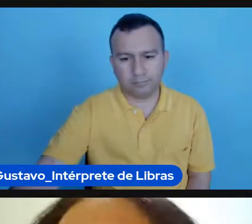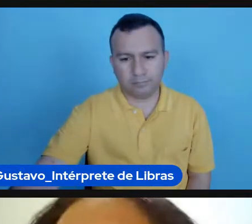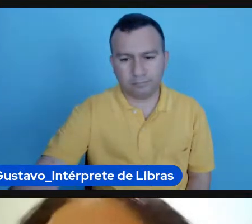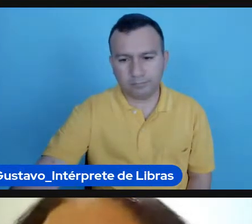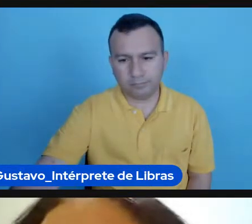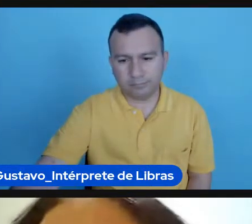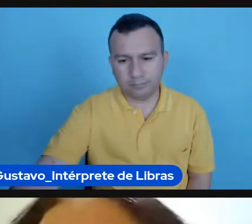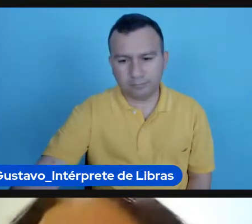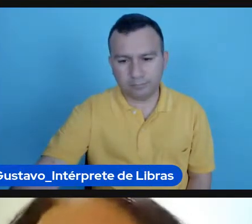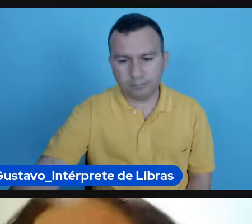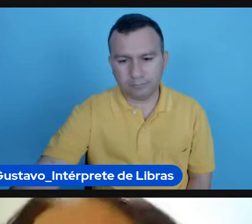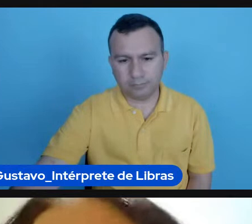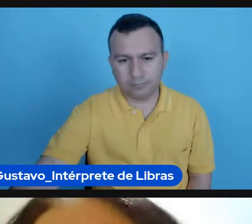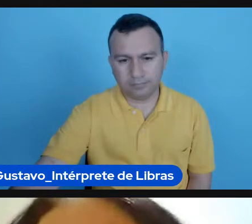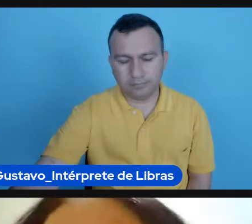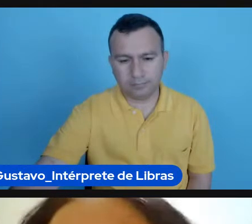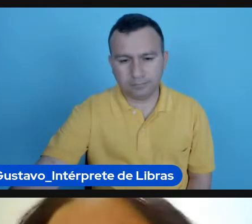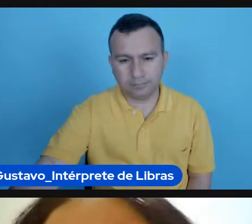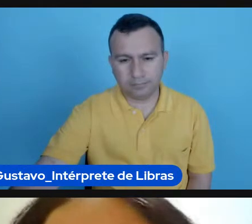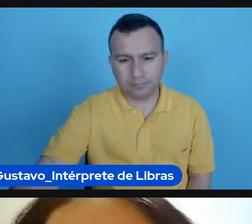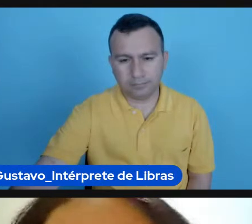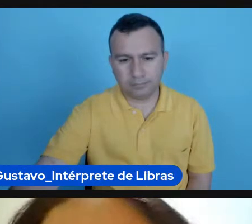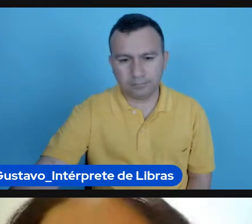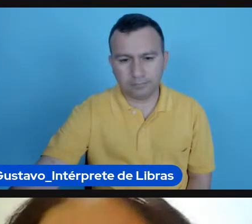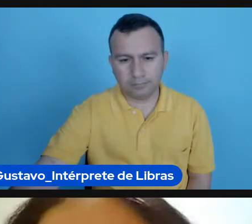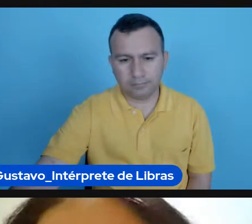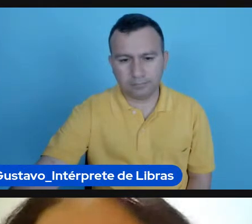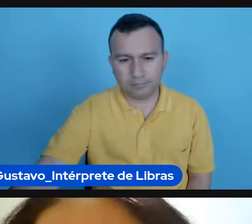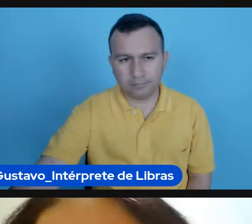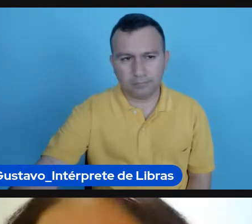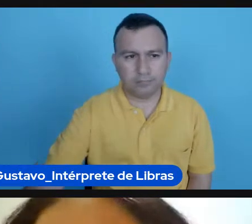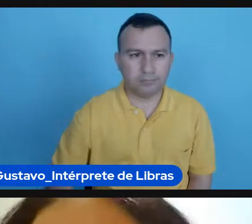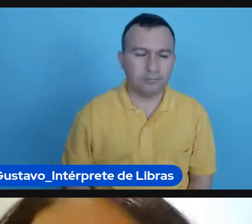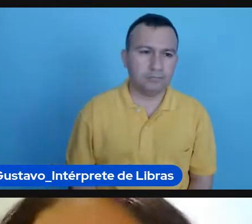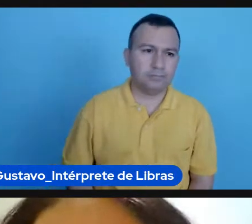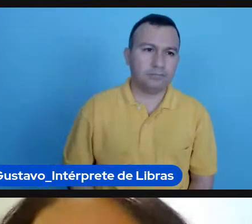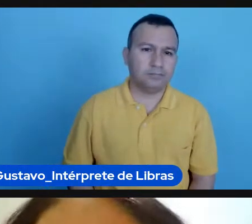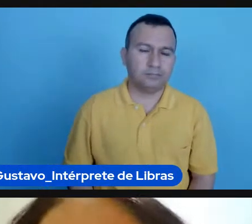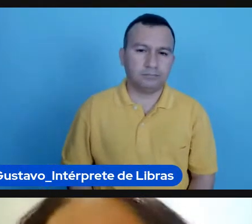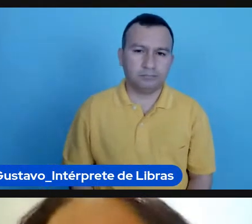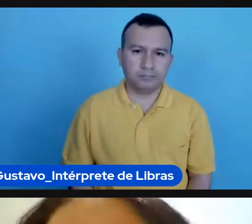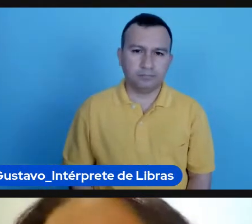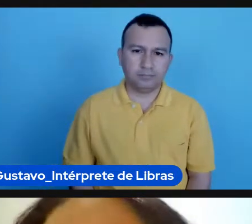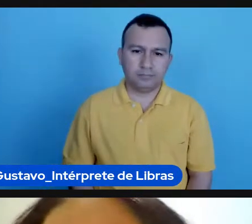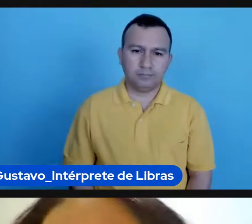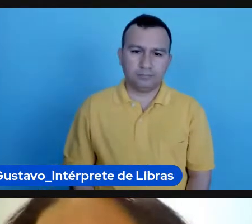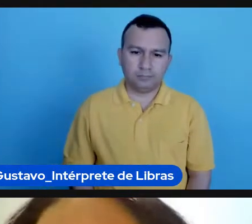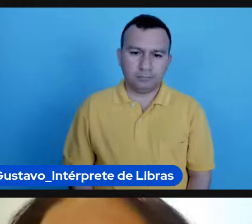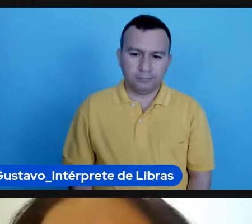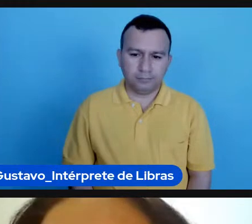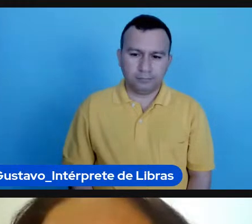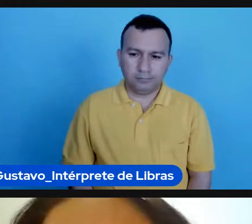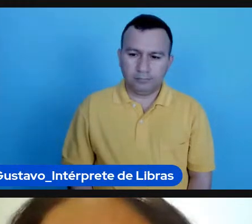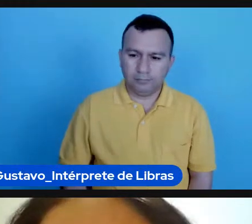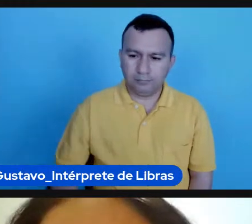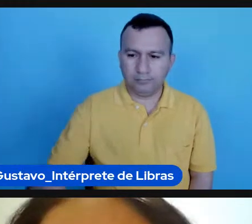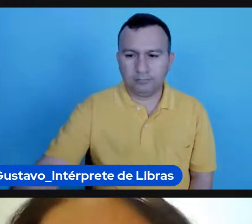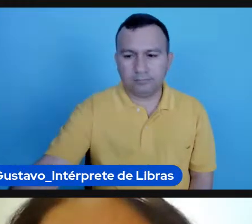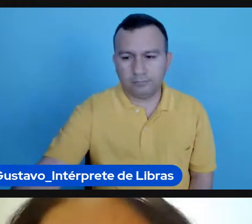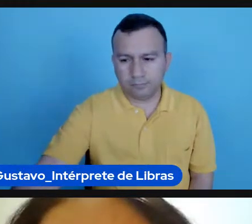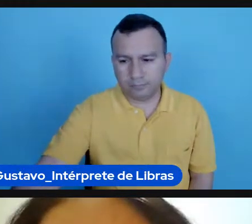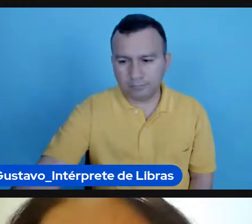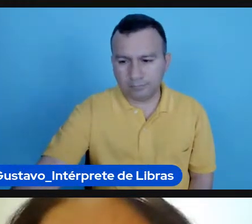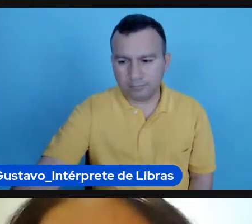eu gosto muito de citar a teoria das representações sociais. Nós temos